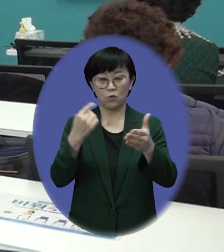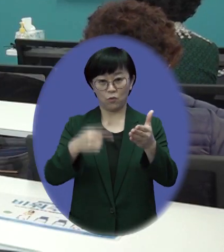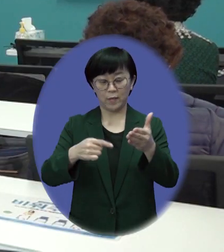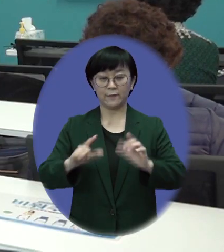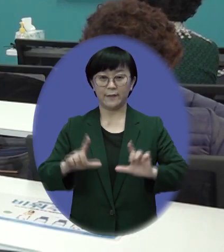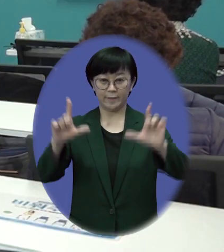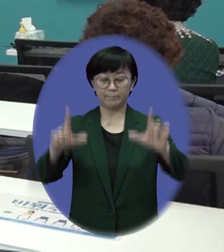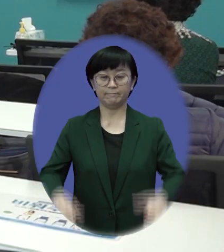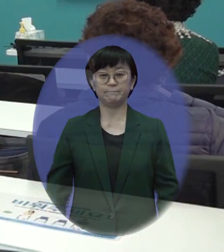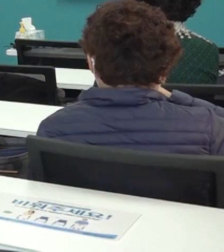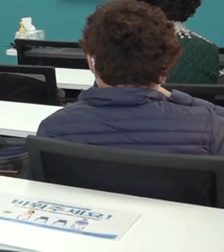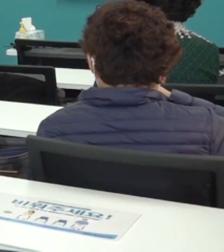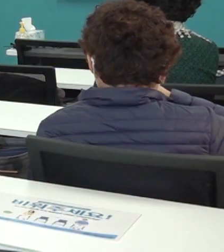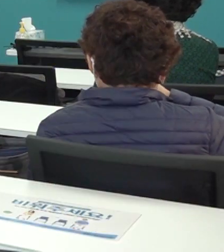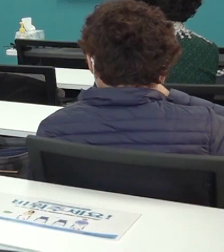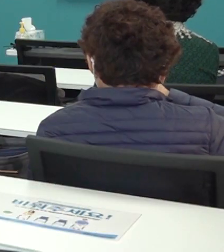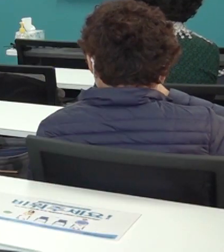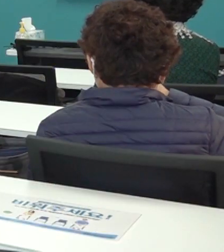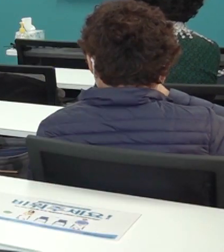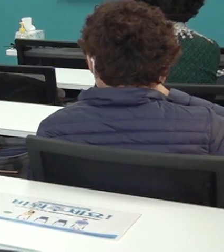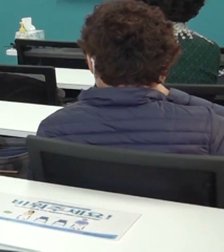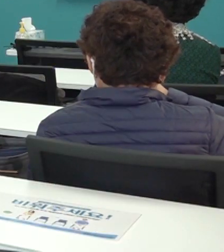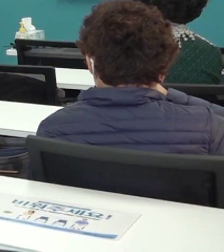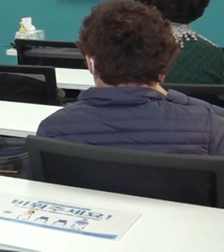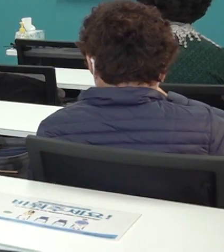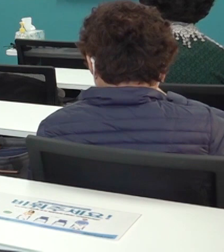수어를 가르치는 날입니다.